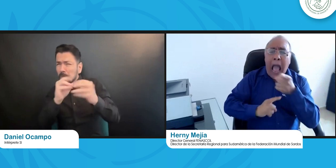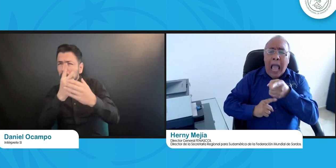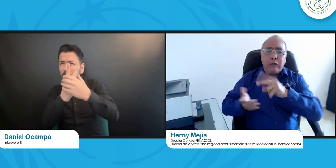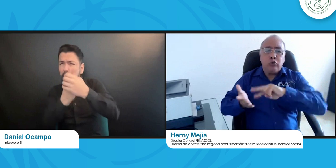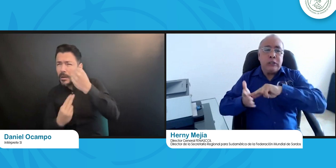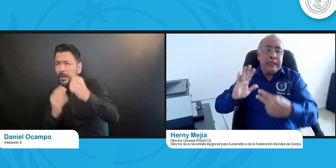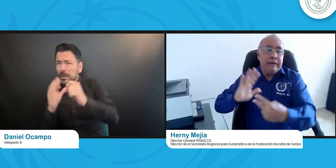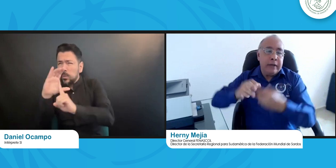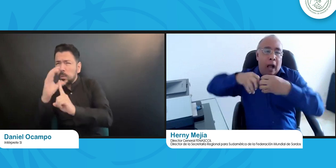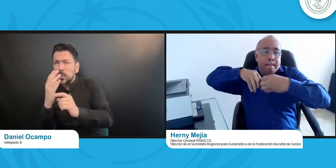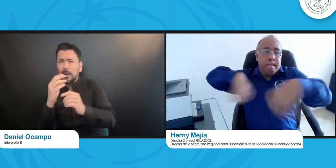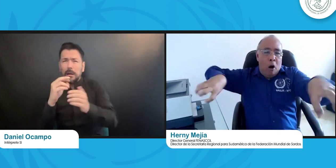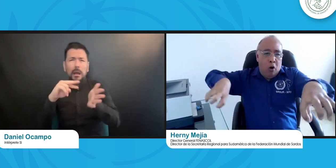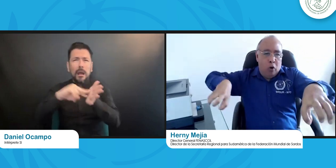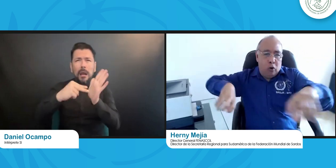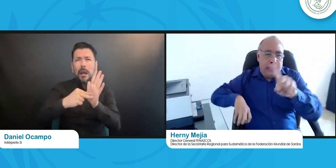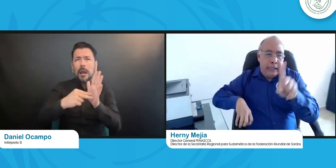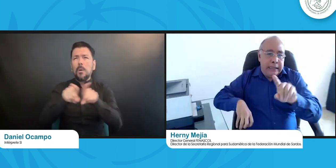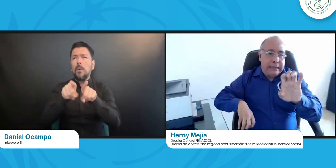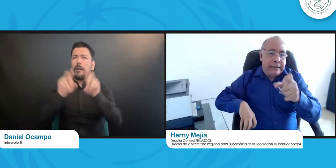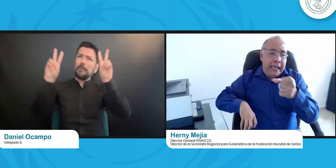educación bilingüe bicultural e implementarla